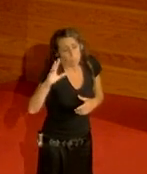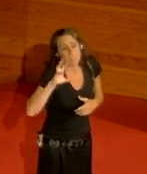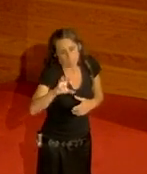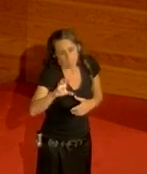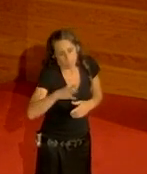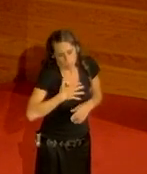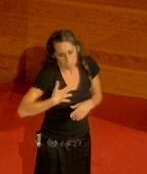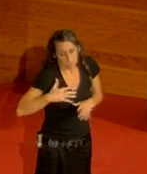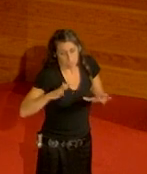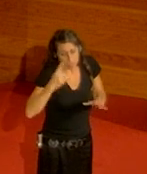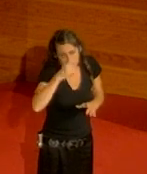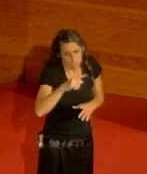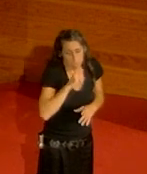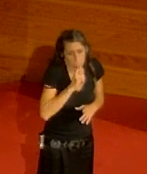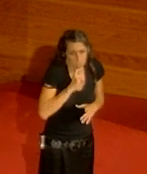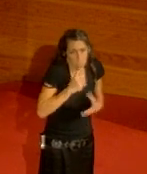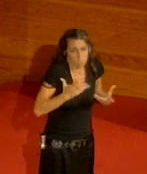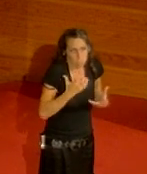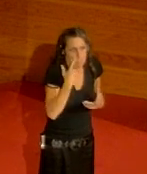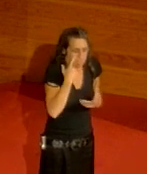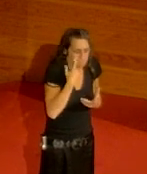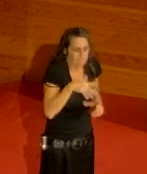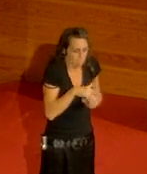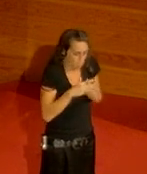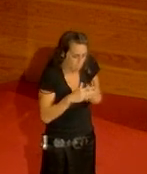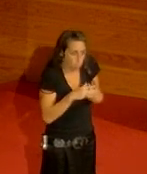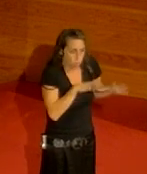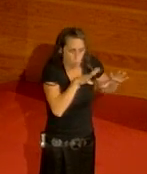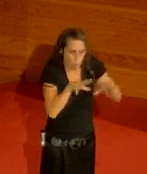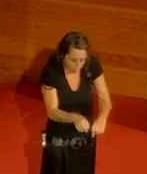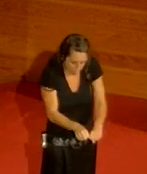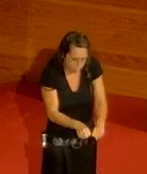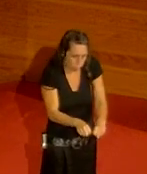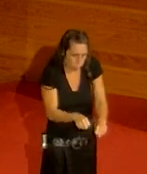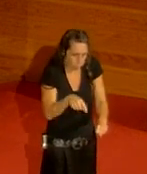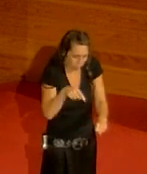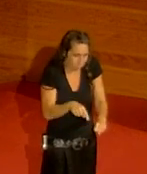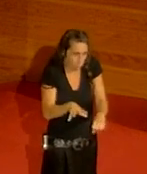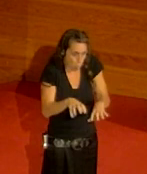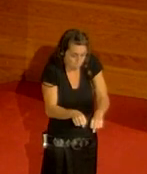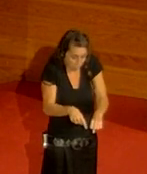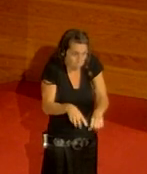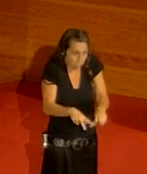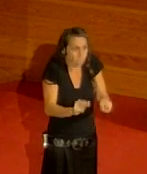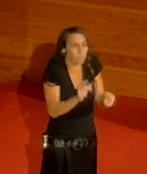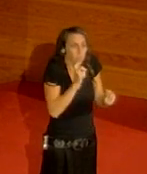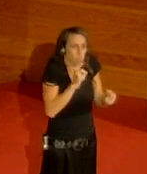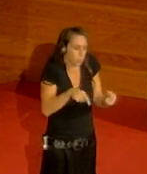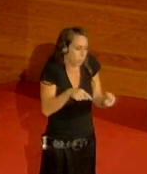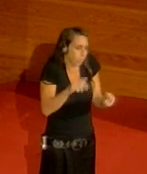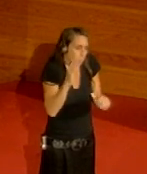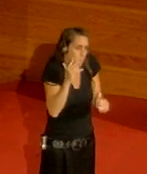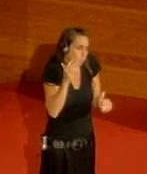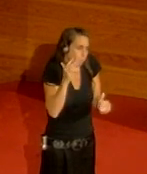un estado pero entienden que es más difícil ahora el problema es como dentro de esta situación de ocupación en la que vivimos como podemos acabar con la ocupación es ahora mismo su deseo más